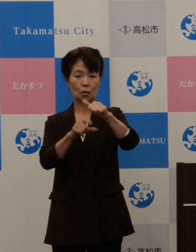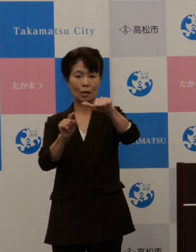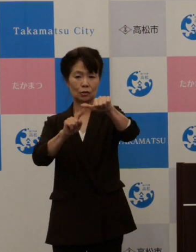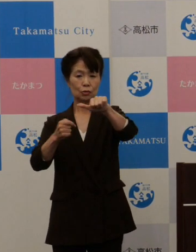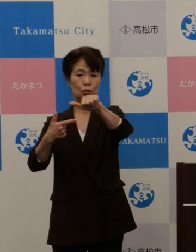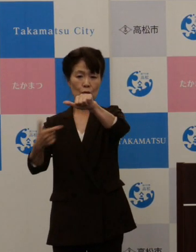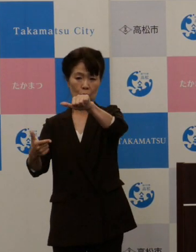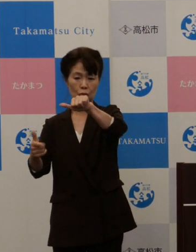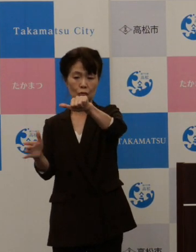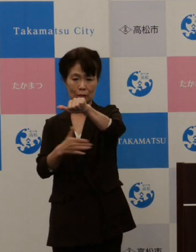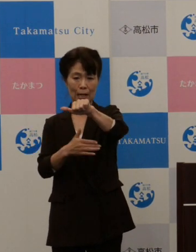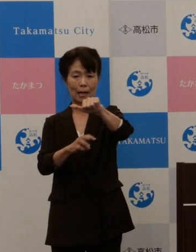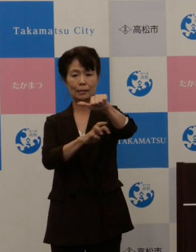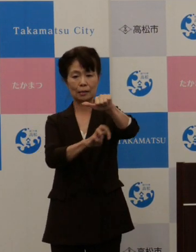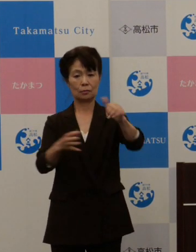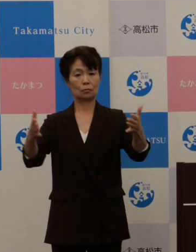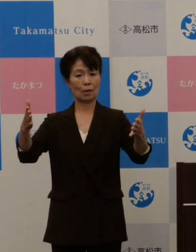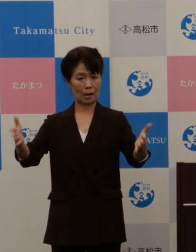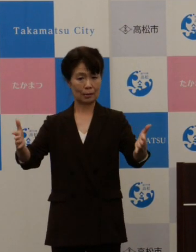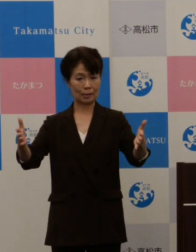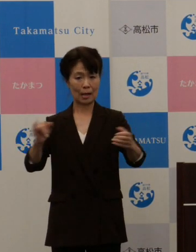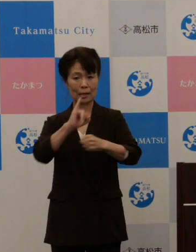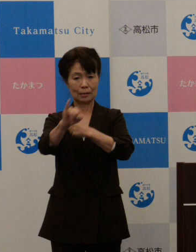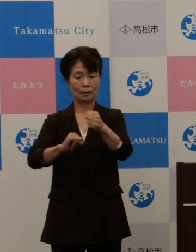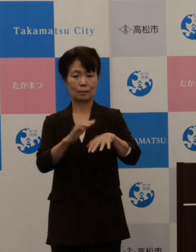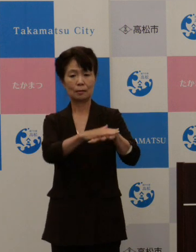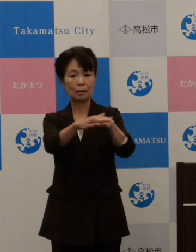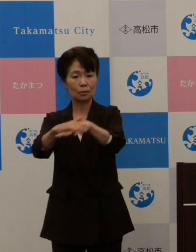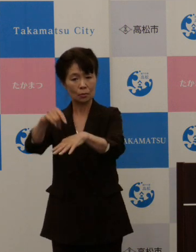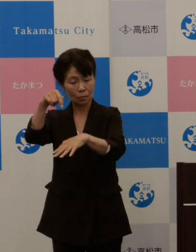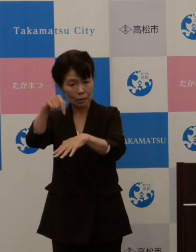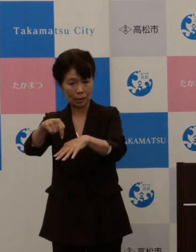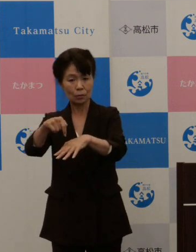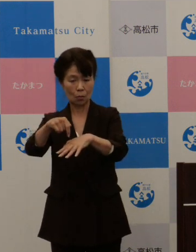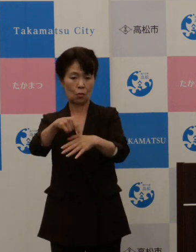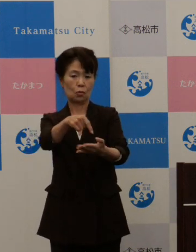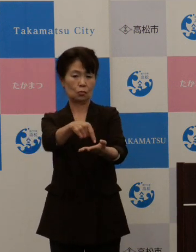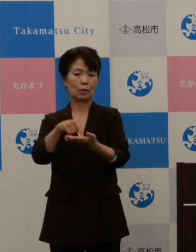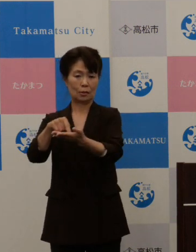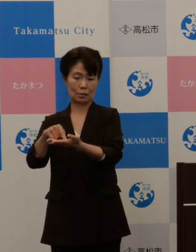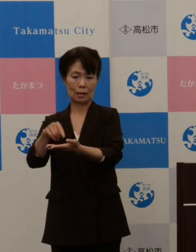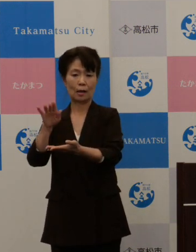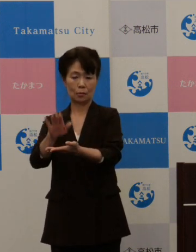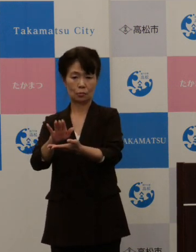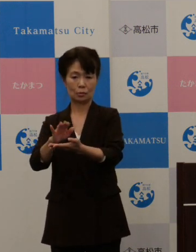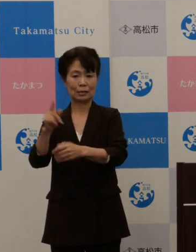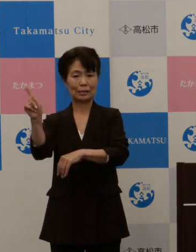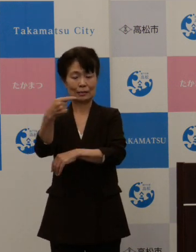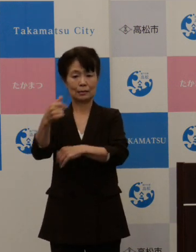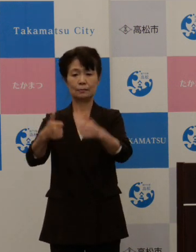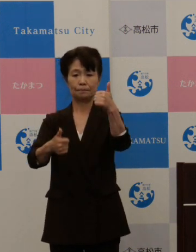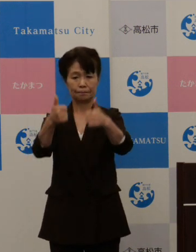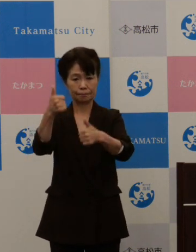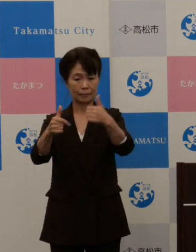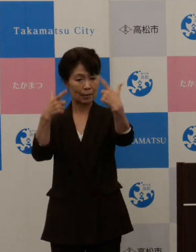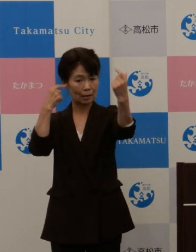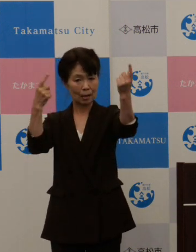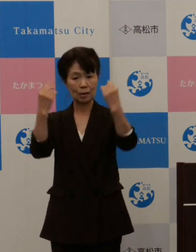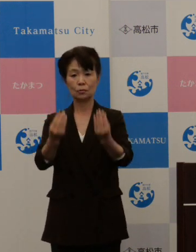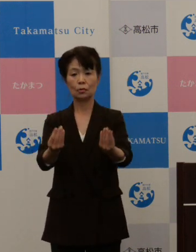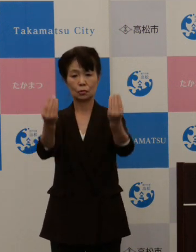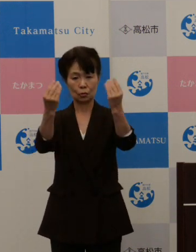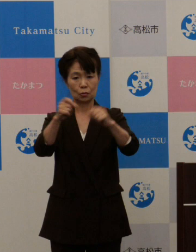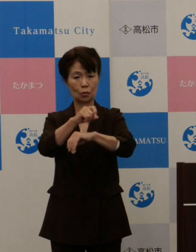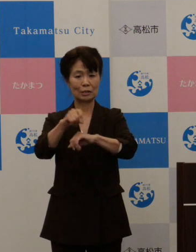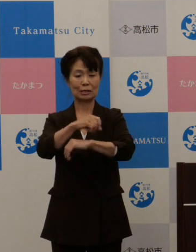から30日までの間インターネットでの申し込みを受け付けております。一次試験は大学卒の